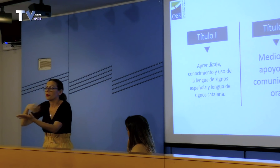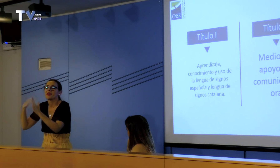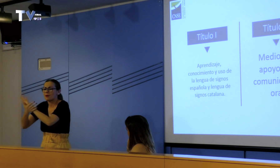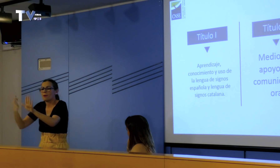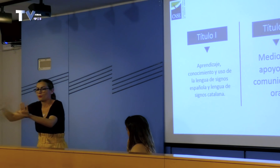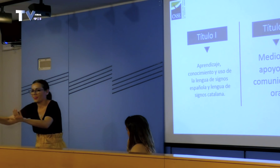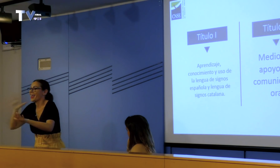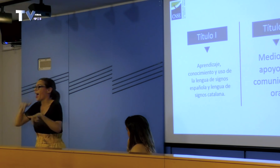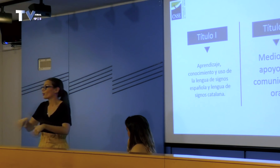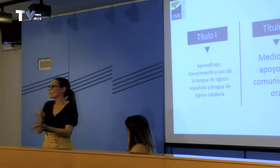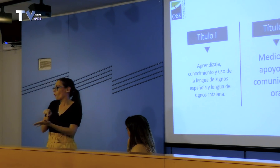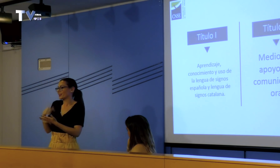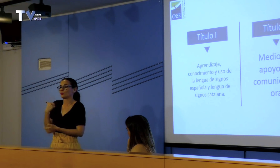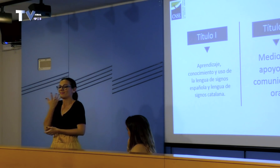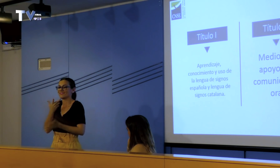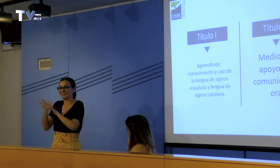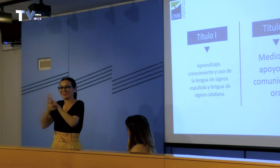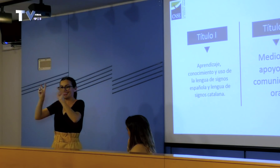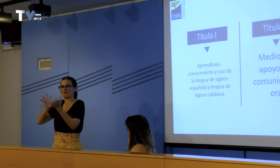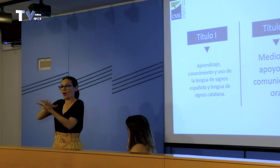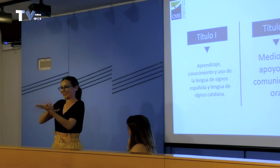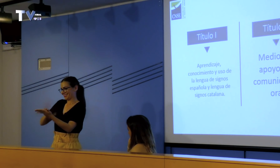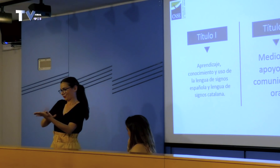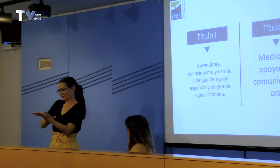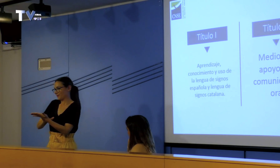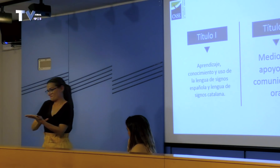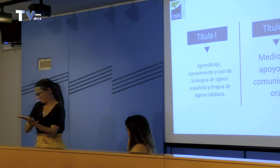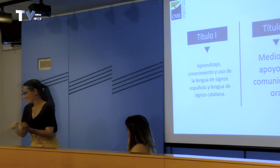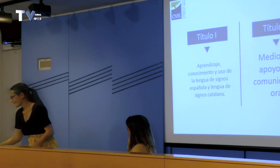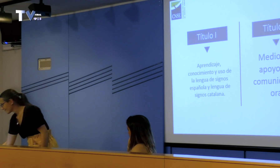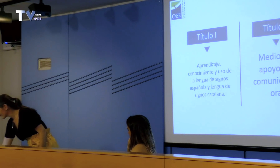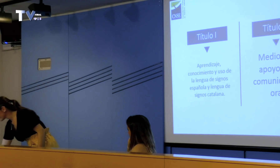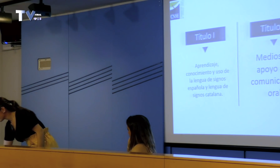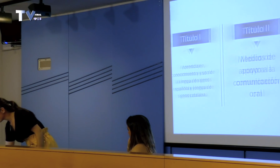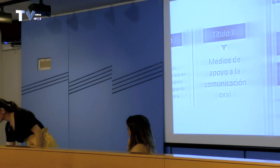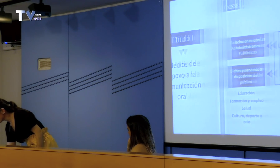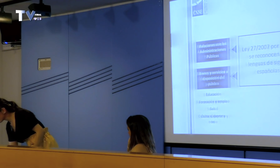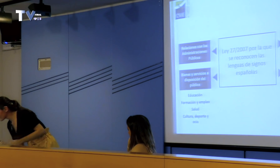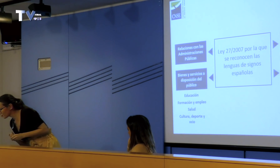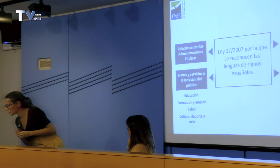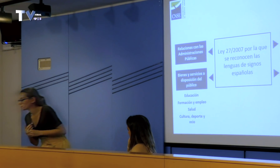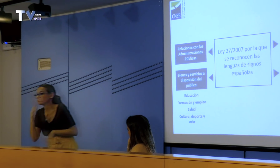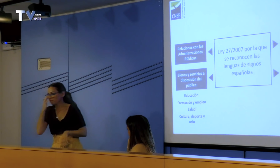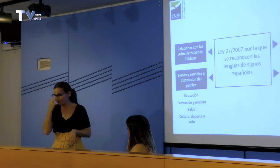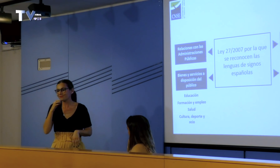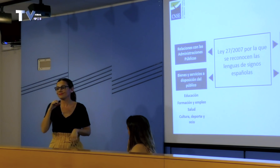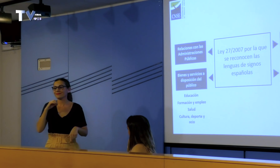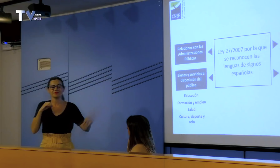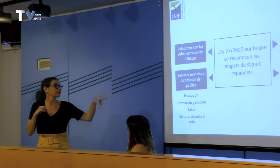potser, perdó, el reintèrpret, si no teníem un vídeo, doncs us parlarem més profundament de tot aquest tema, que ara no tenim temps.